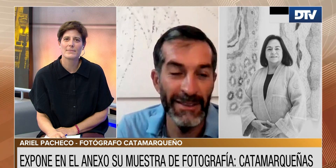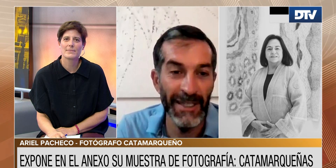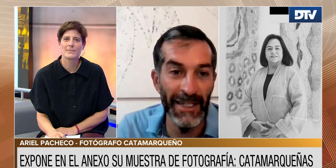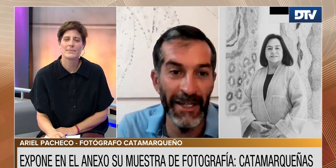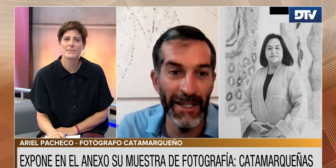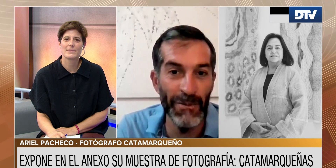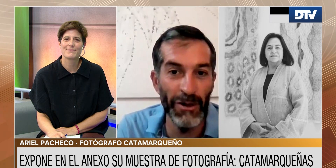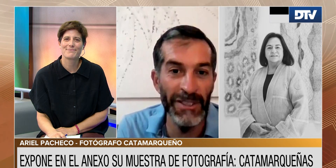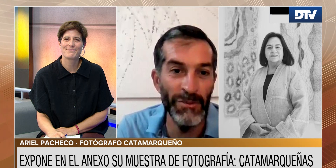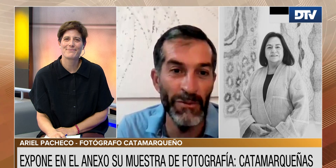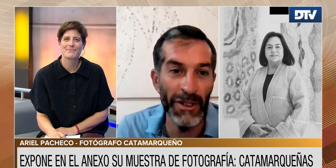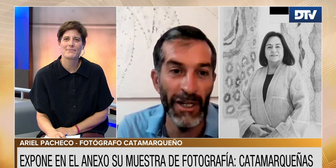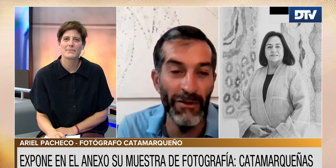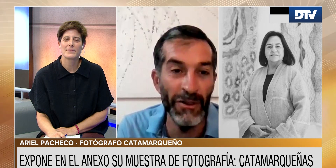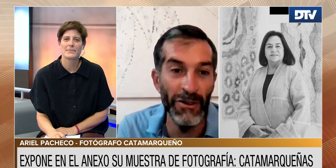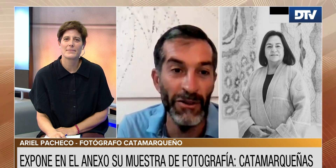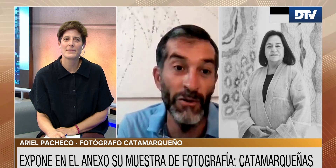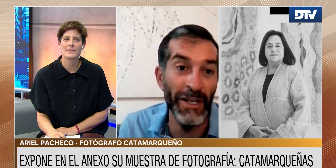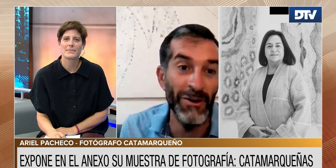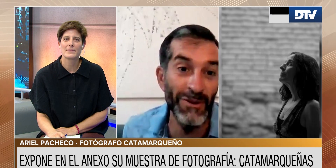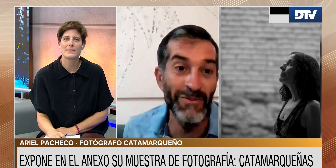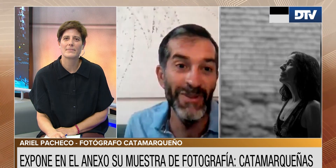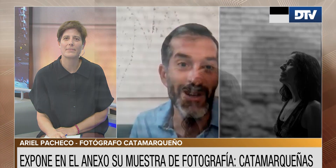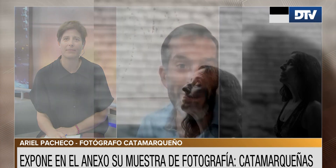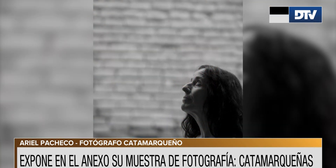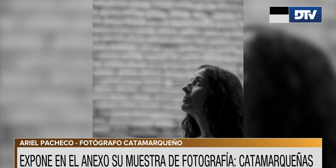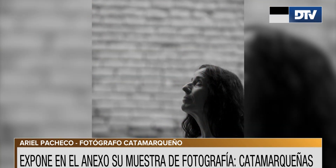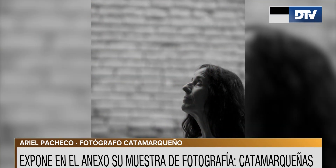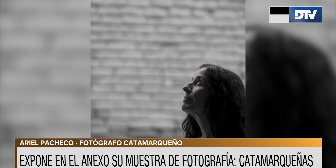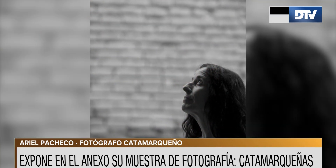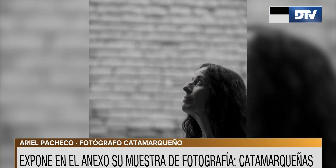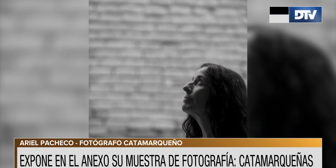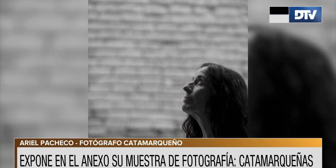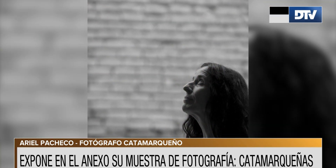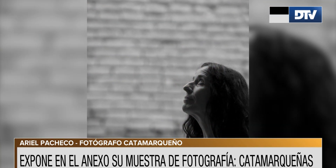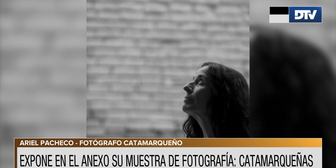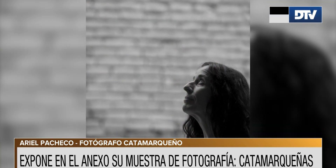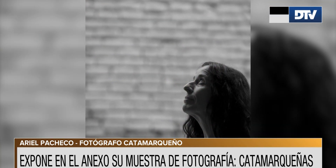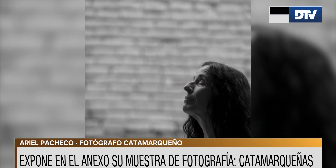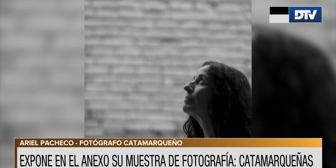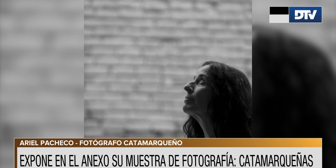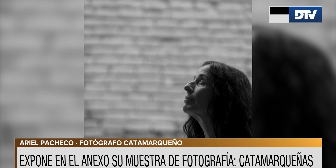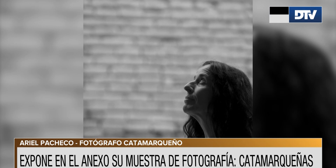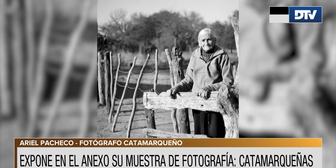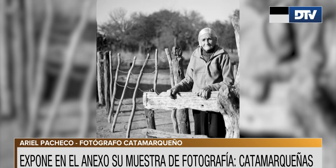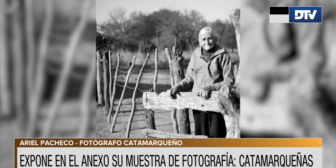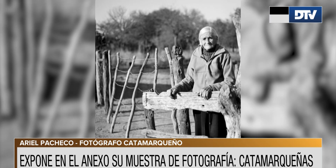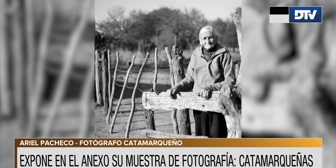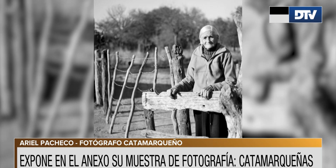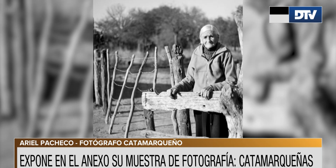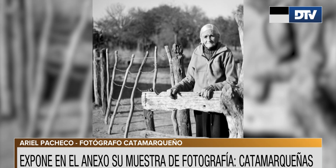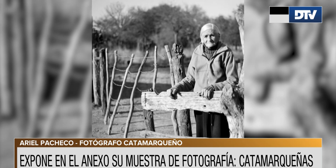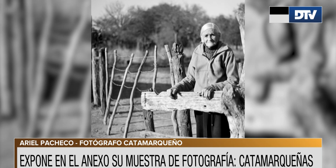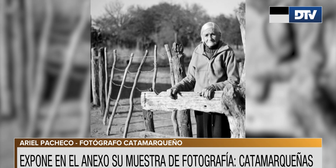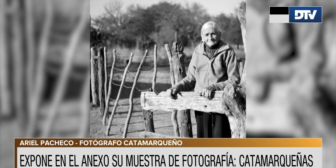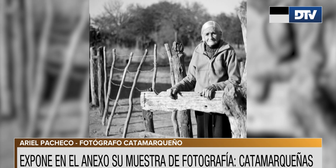sea, salir de acá de la provincia y poder mostrar la foto en otro lugar es como muy lindo. Y para mí estas mujeres son